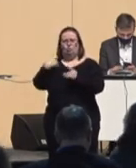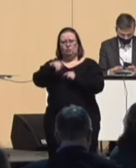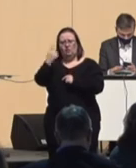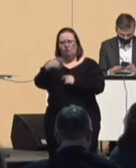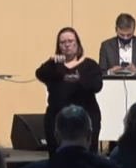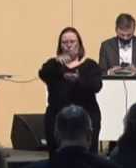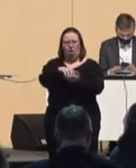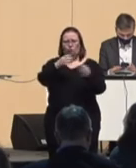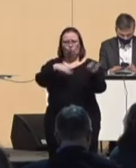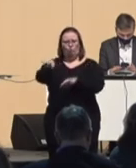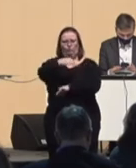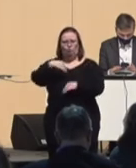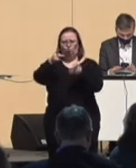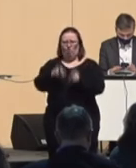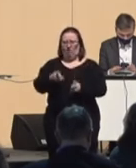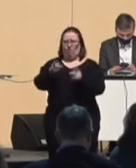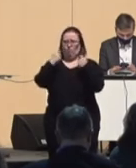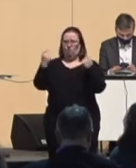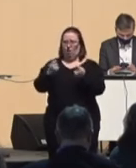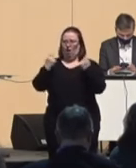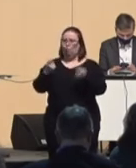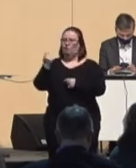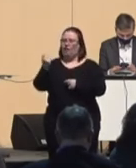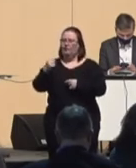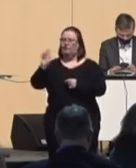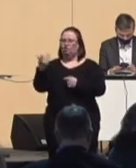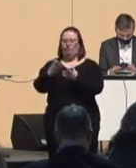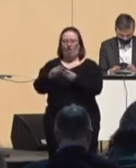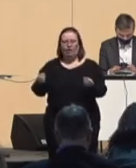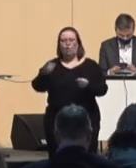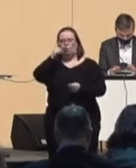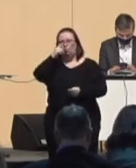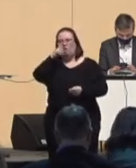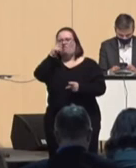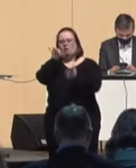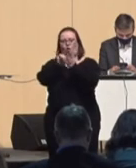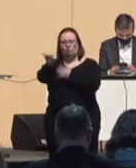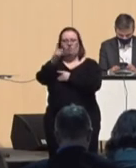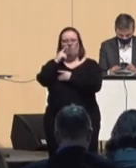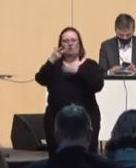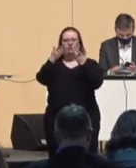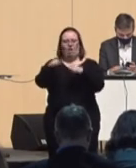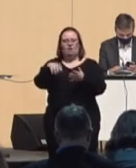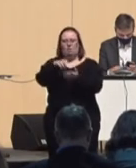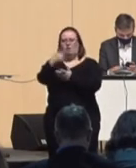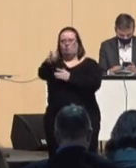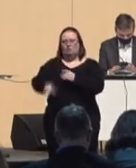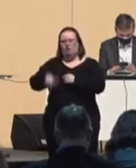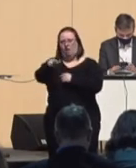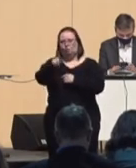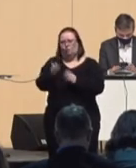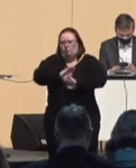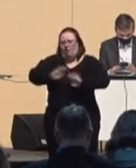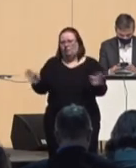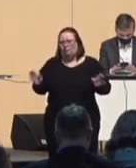diese Märkte für unsere Stadt betreiben. Und das Geld ist nicht weg. Es wird nur ausgegeben, wenn dies auch ausgeben müssen. Ganz